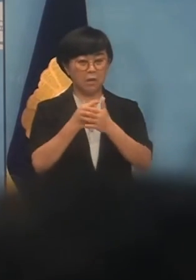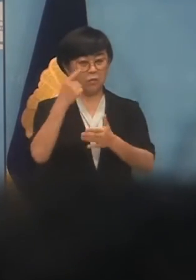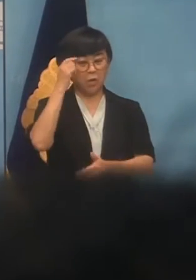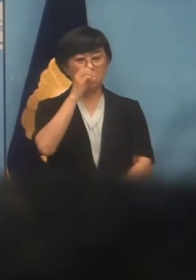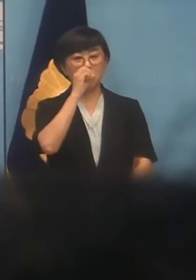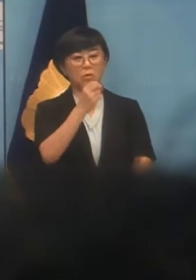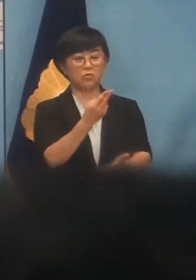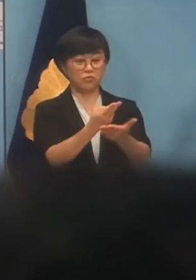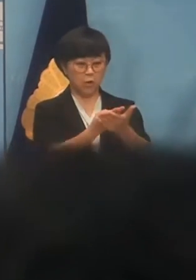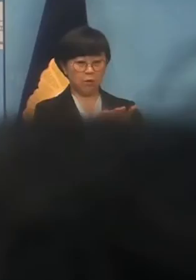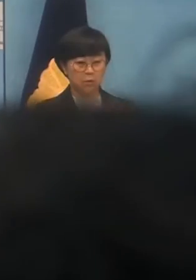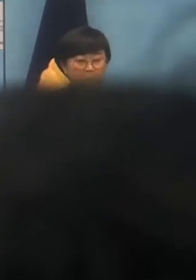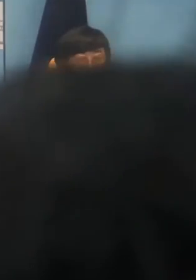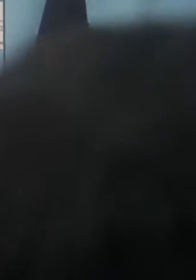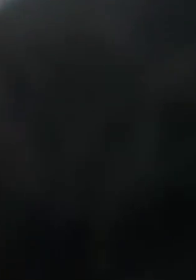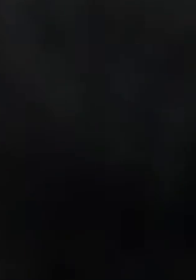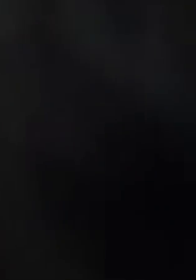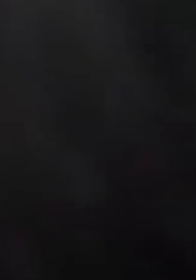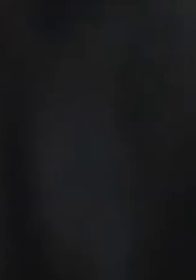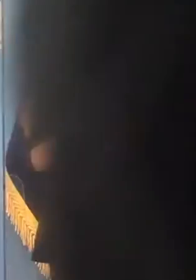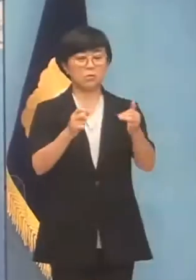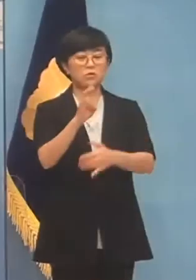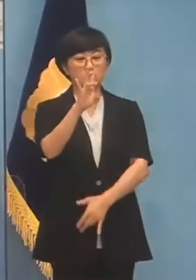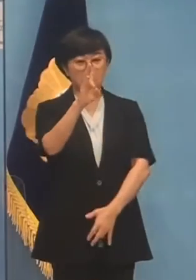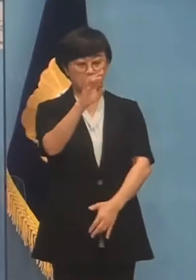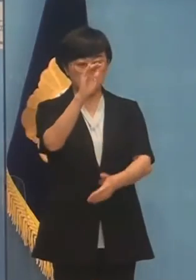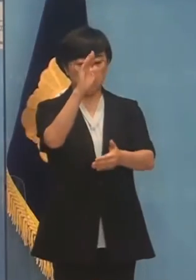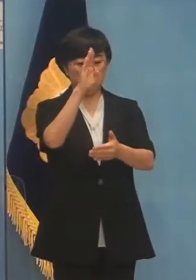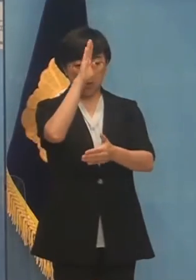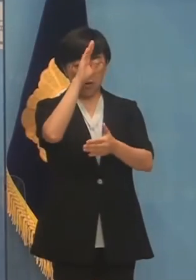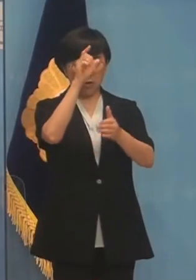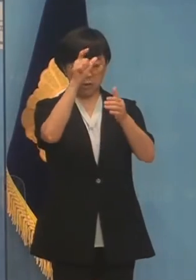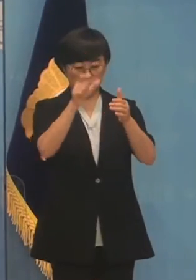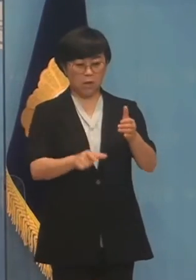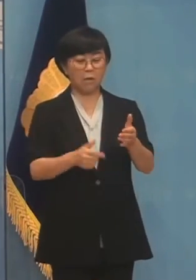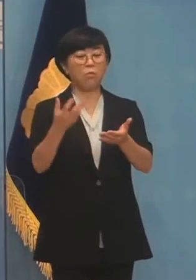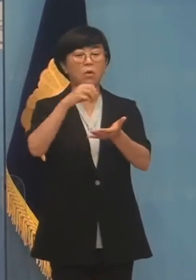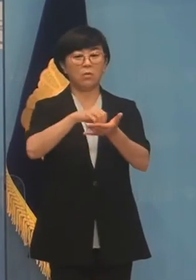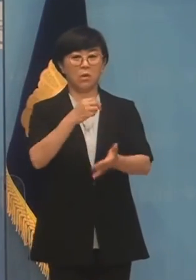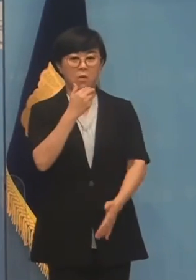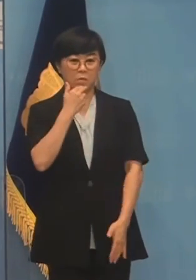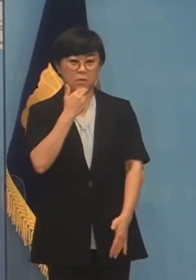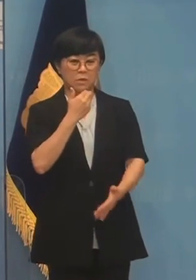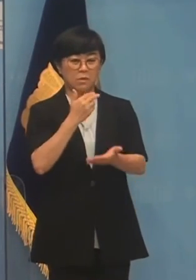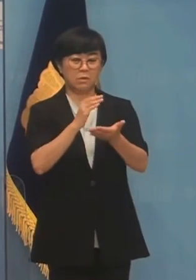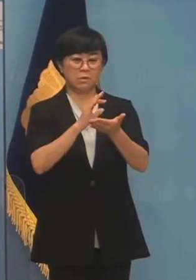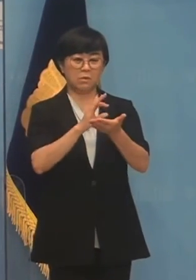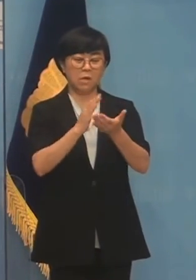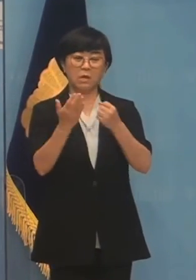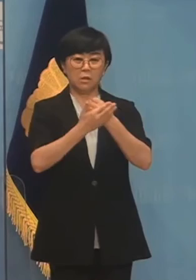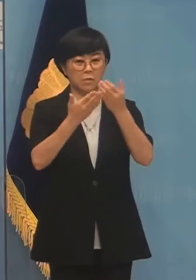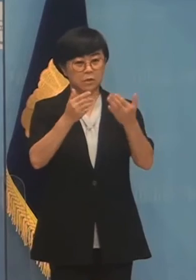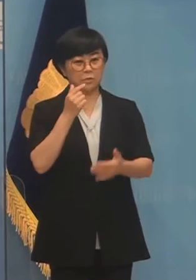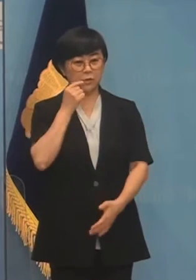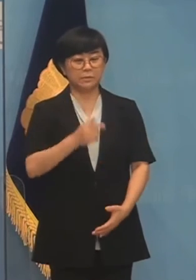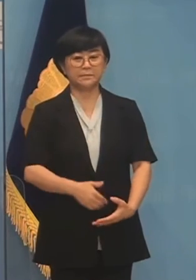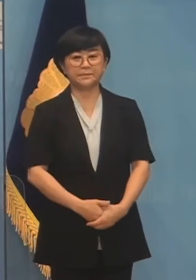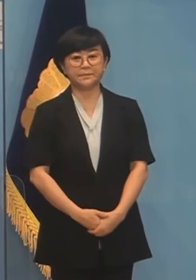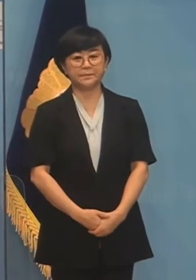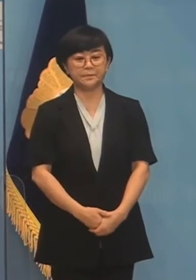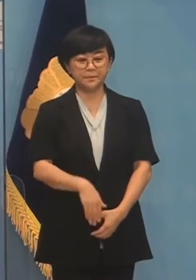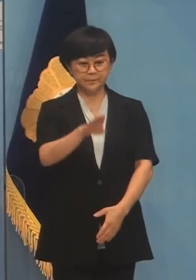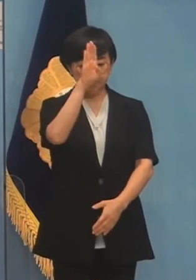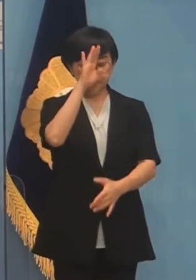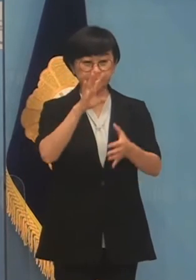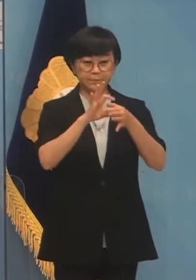등 장기 치료자의 경우 24개의 질병 범위에 들지 않아 적용되지 않게 됩니다.